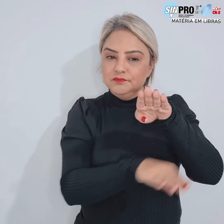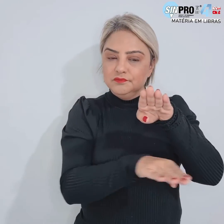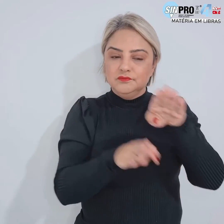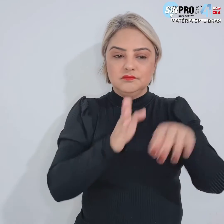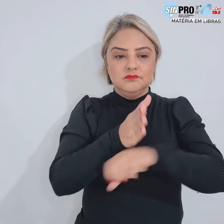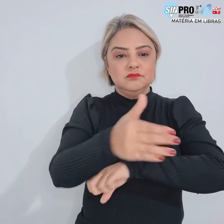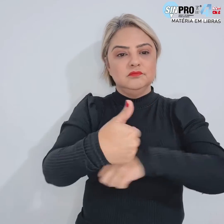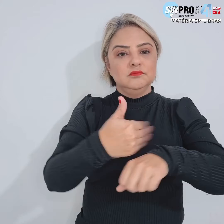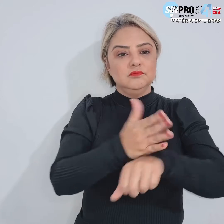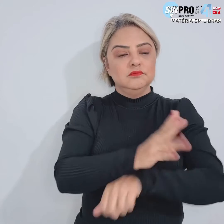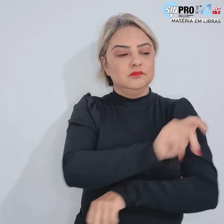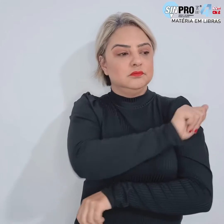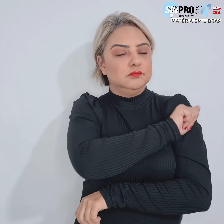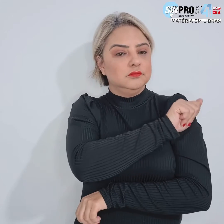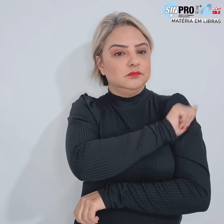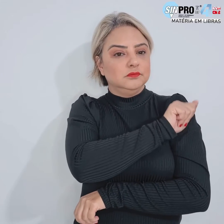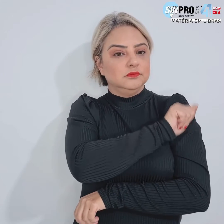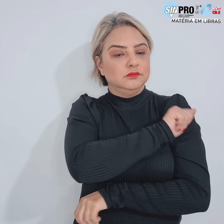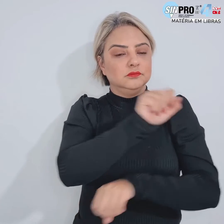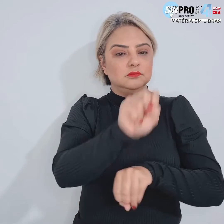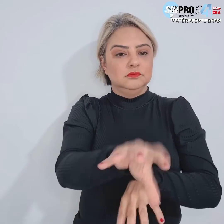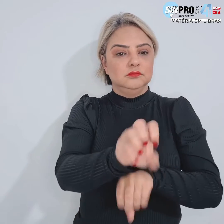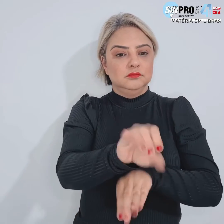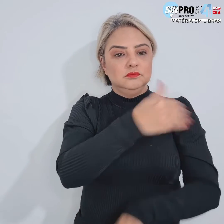aos estudantes à educação pública.